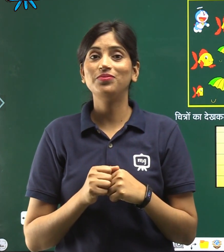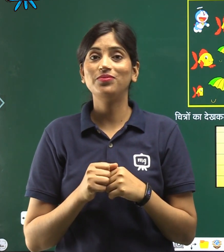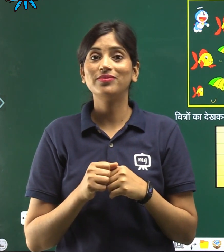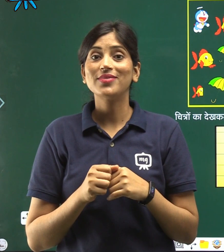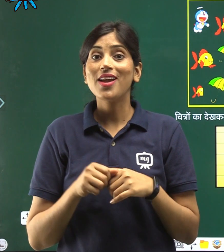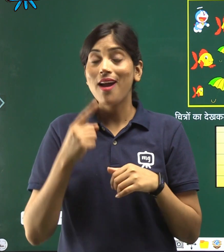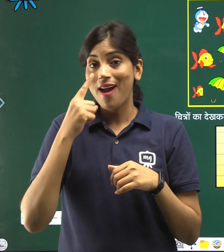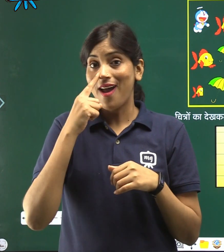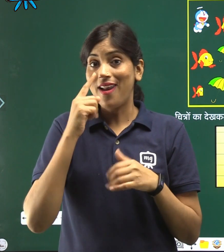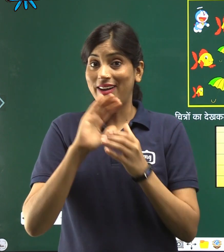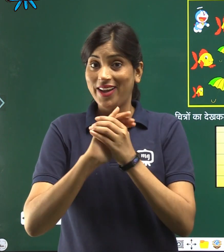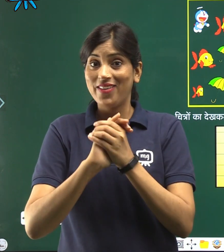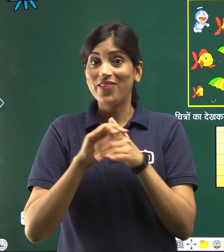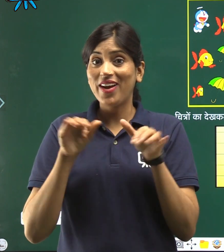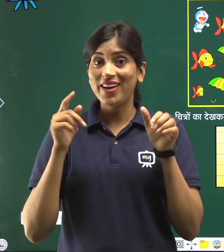सुजुका,